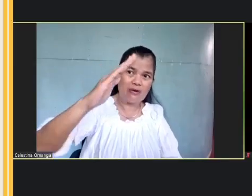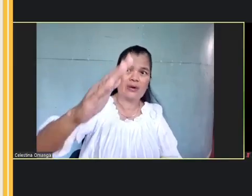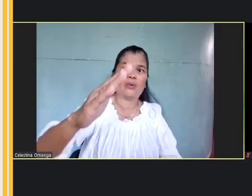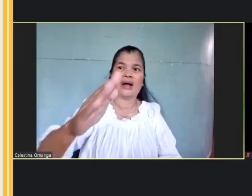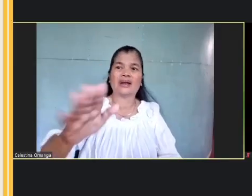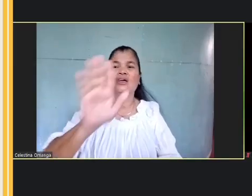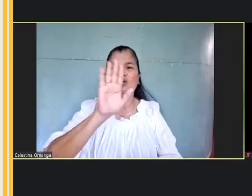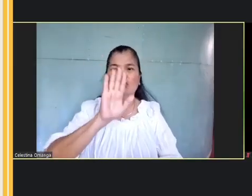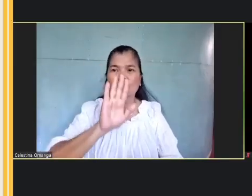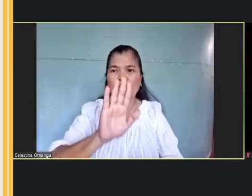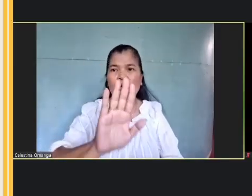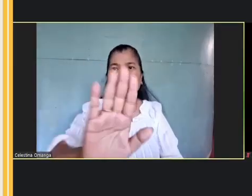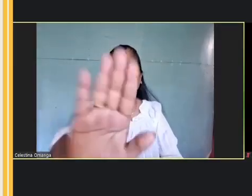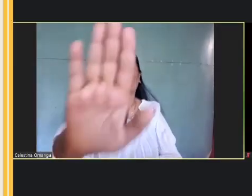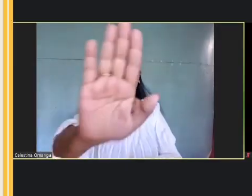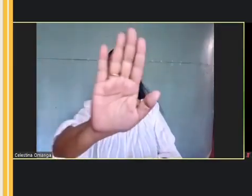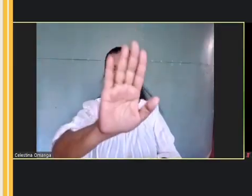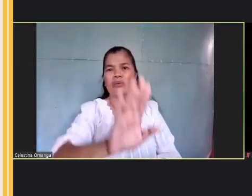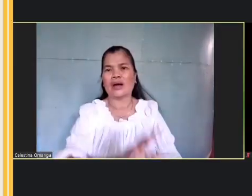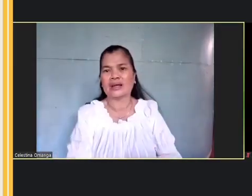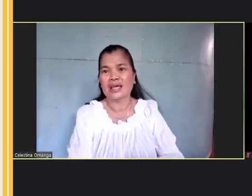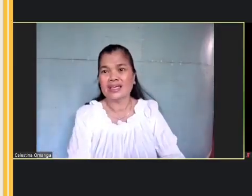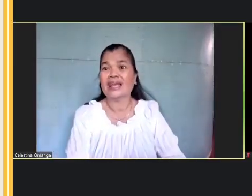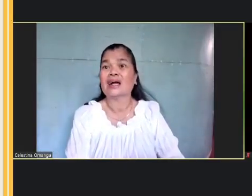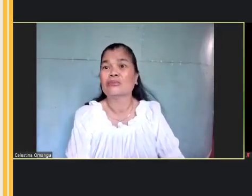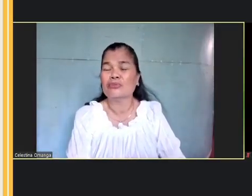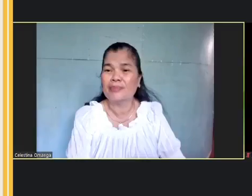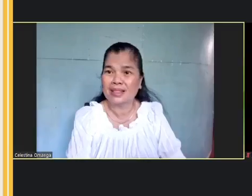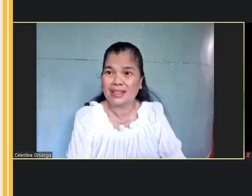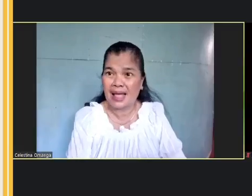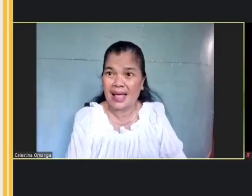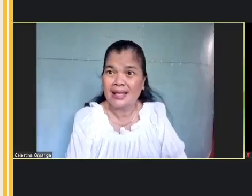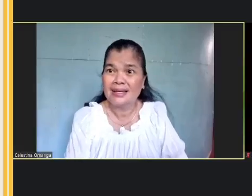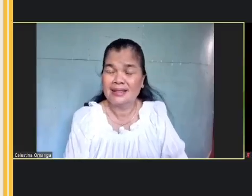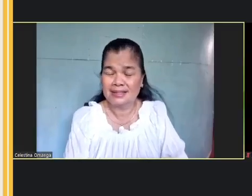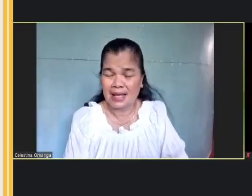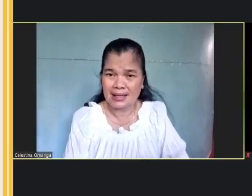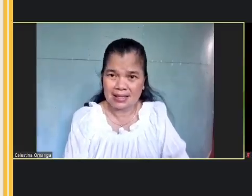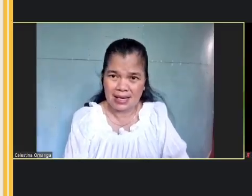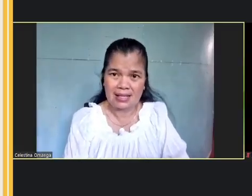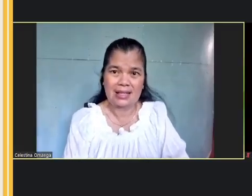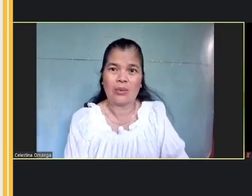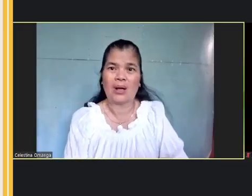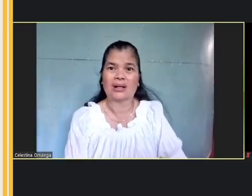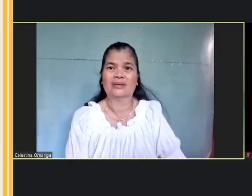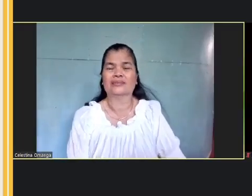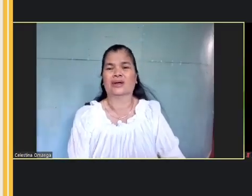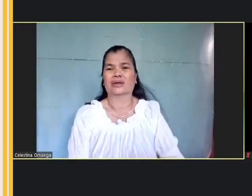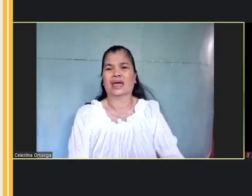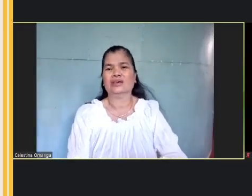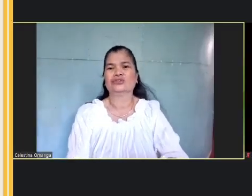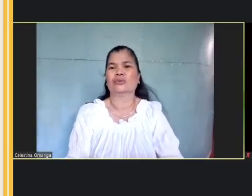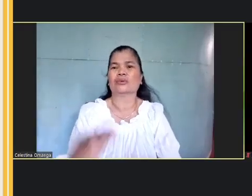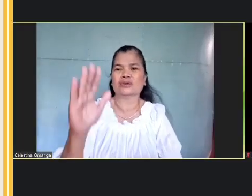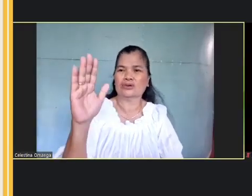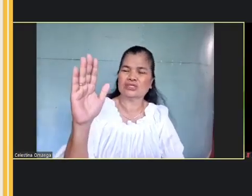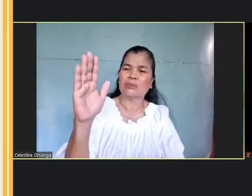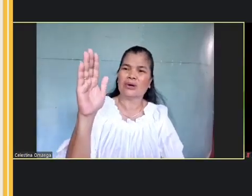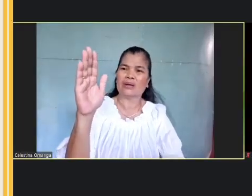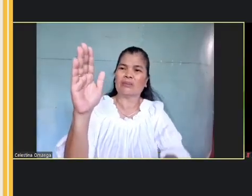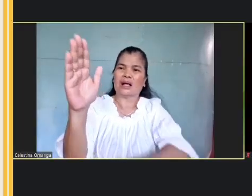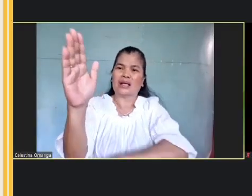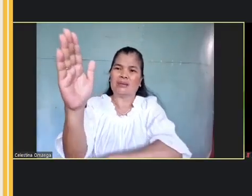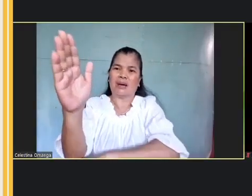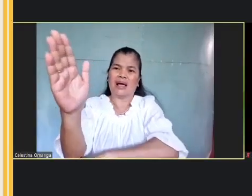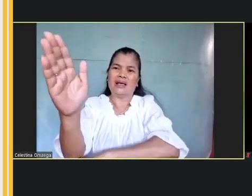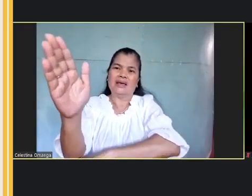going forward, yung your going forward. Yan ang movement na tinatawag. Okay? So, yung sa